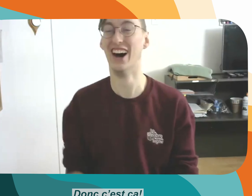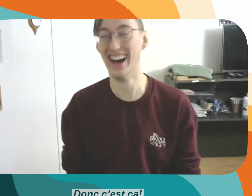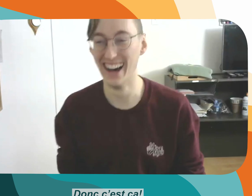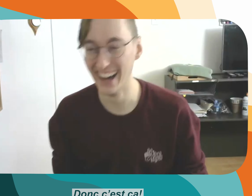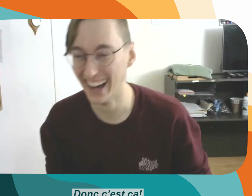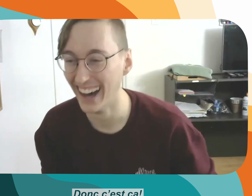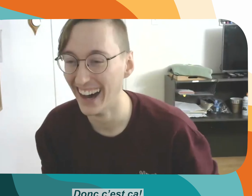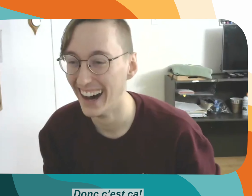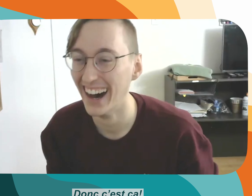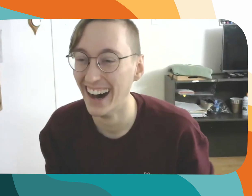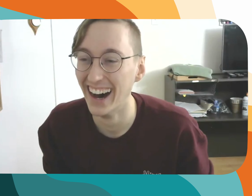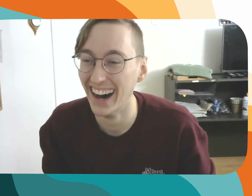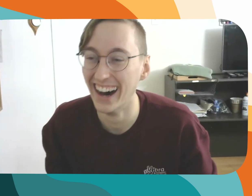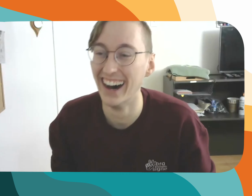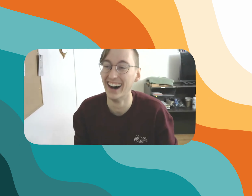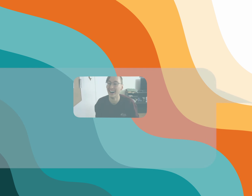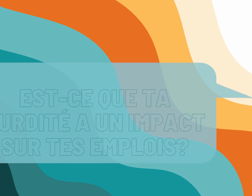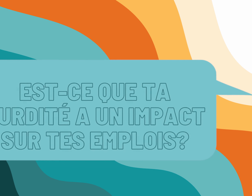Donc, c'est ça.